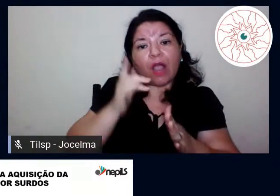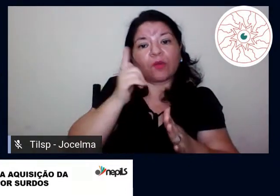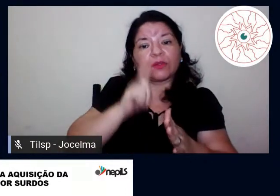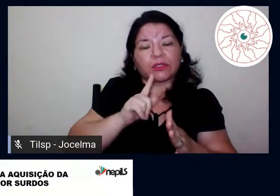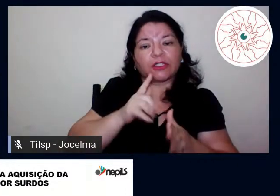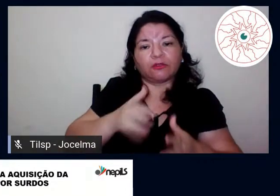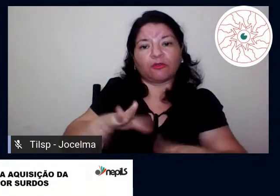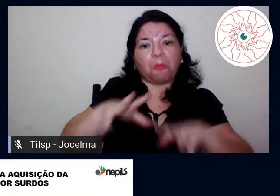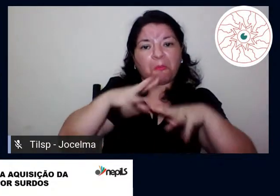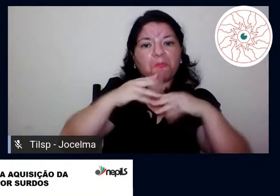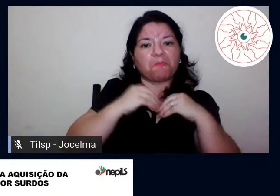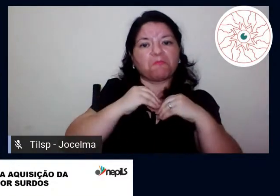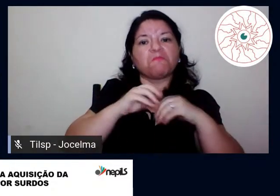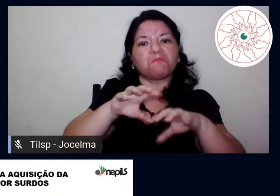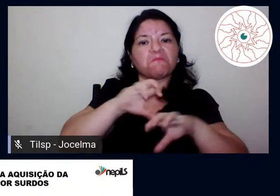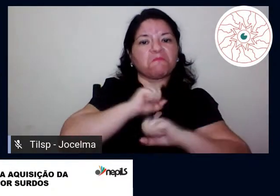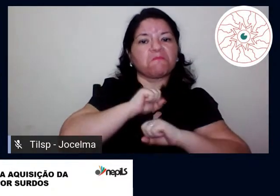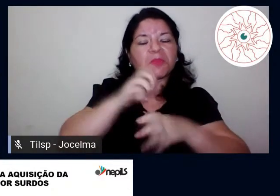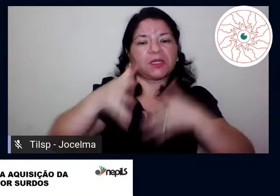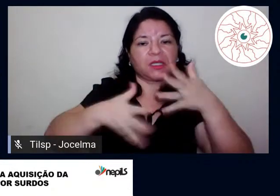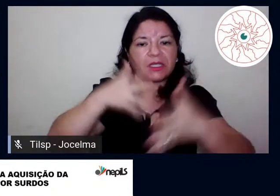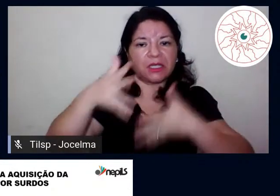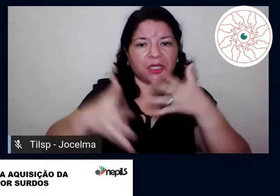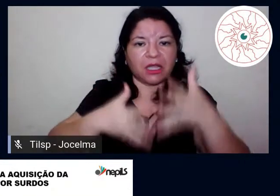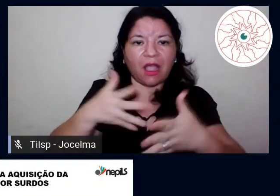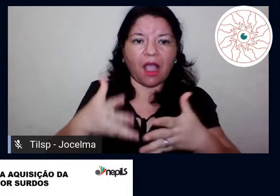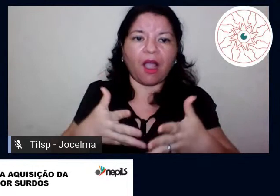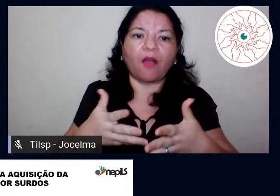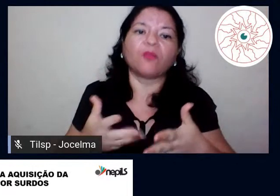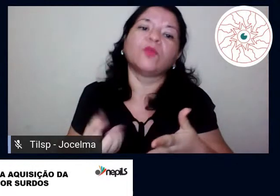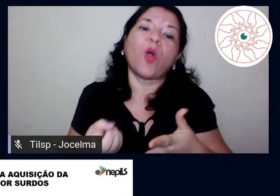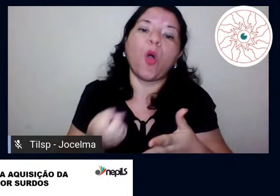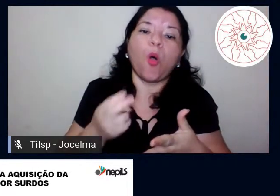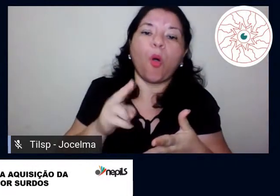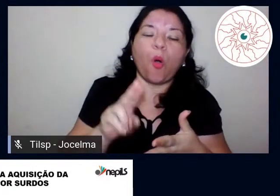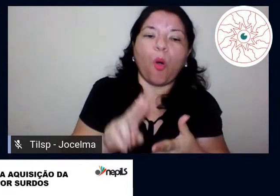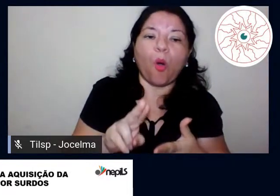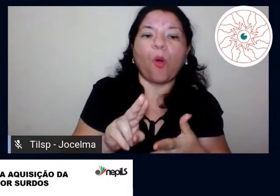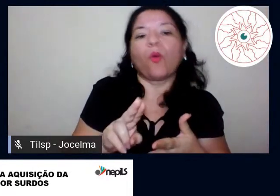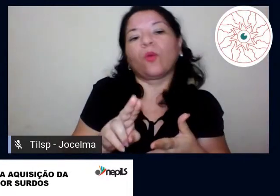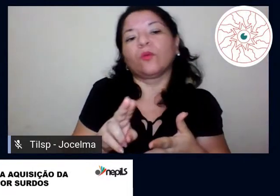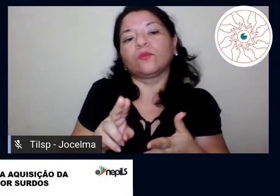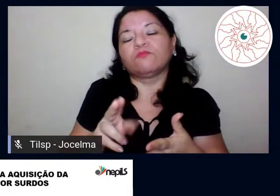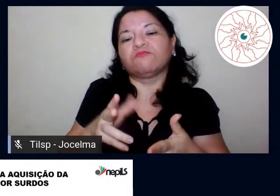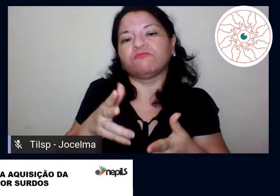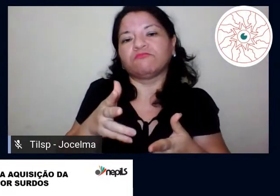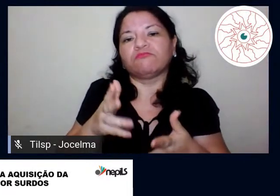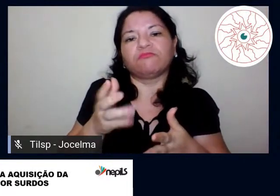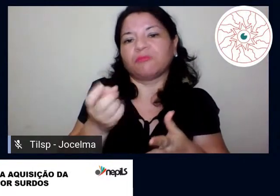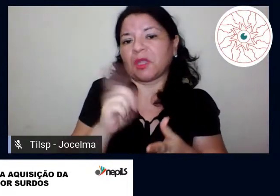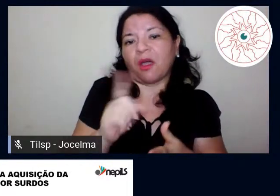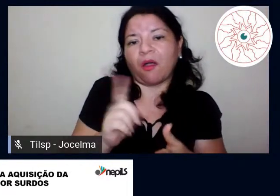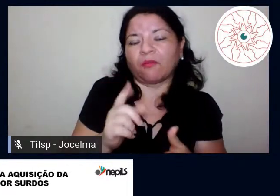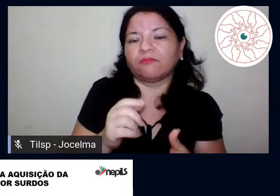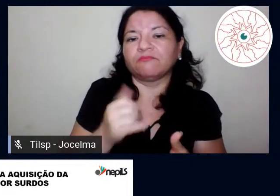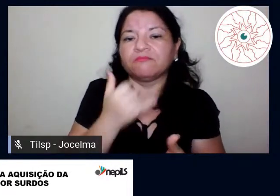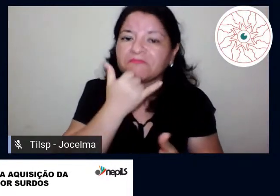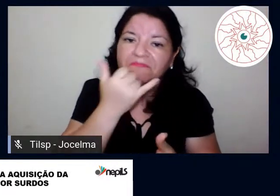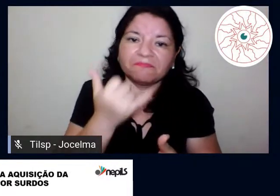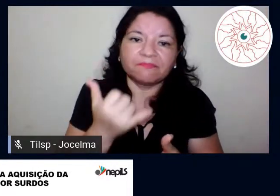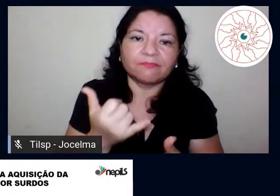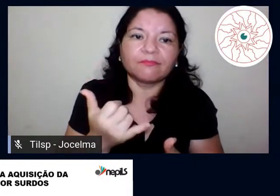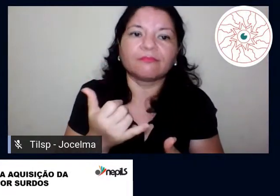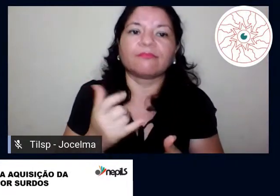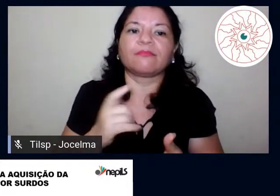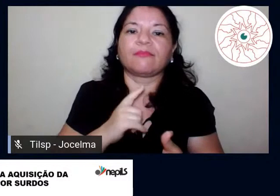ou adquirindo, né, começando seu processo de aquisição da modalidade falada da língua de sinais, né, seria uma fala um da sua